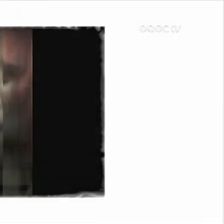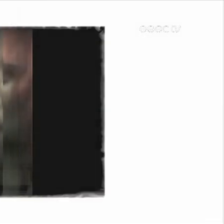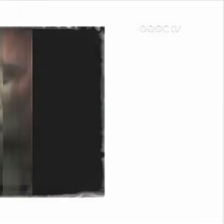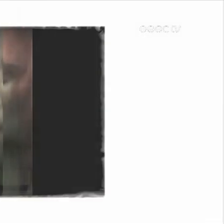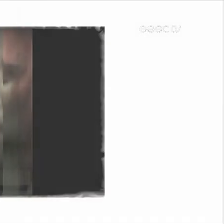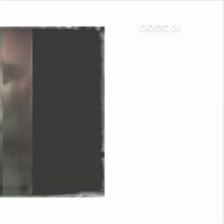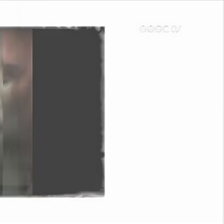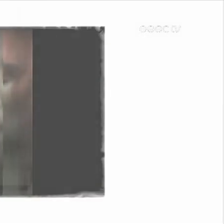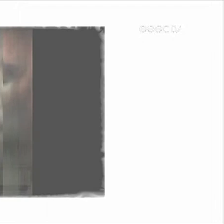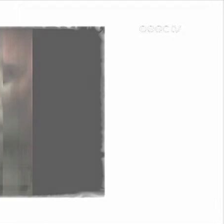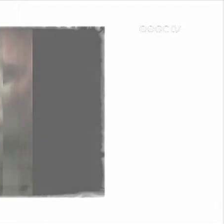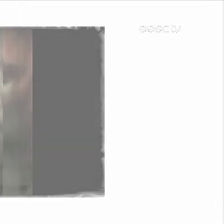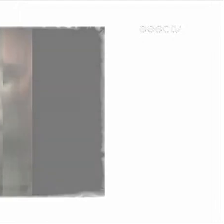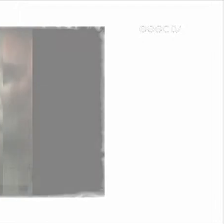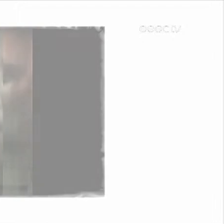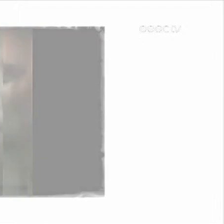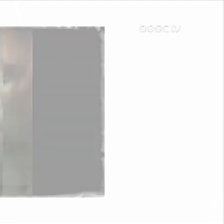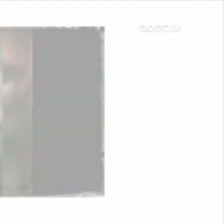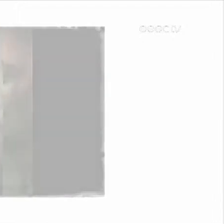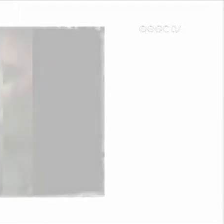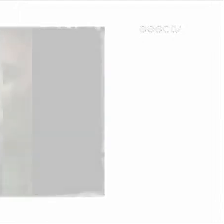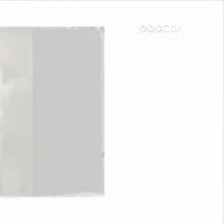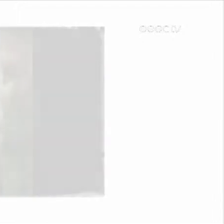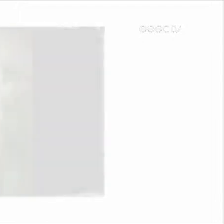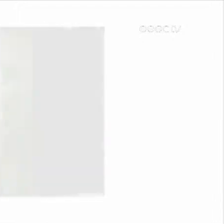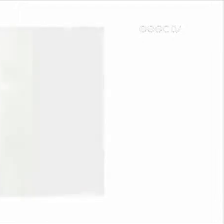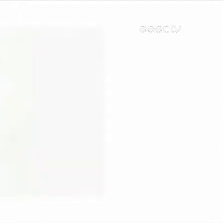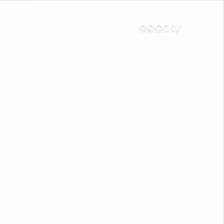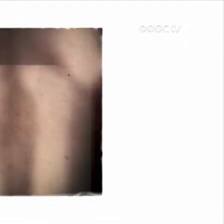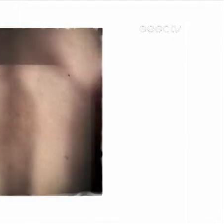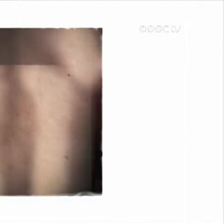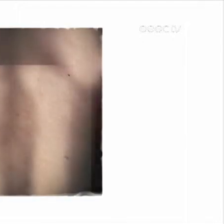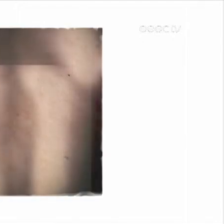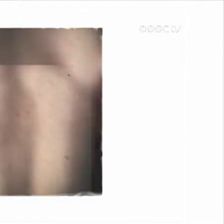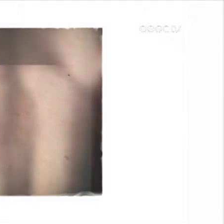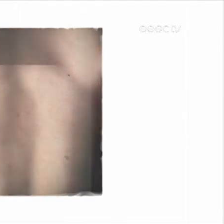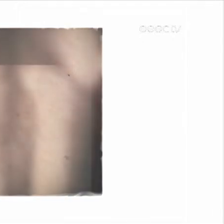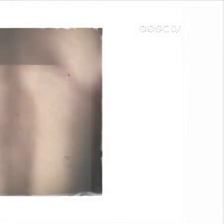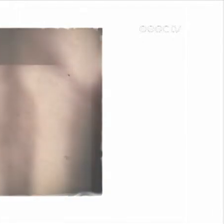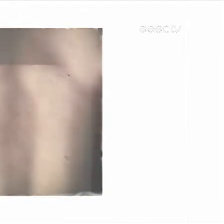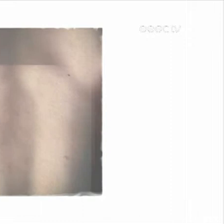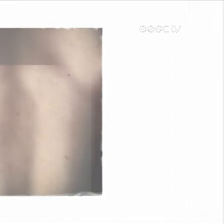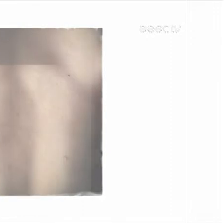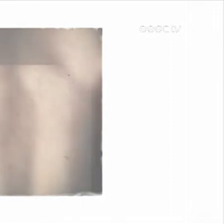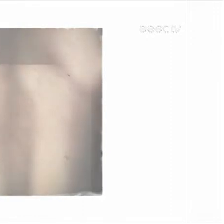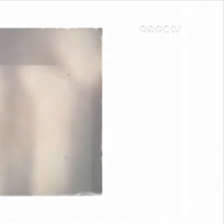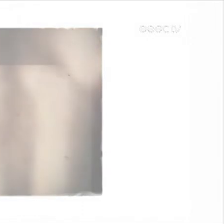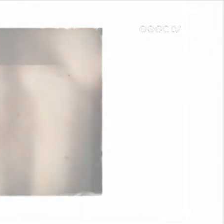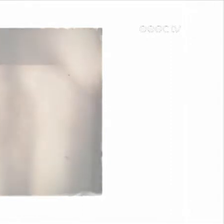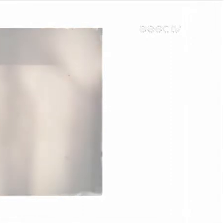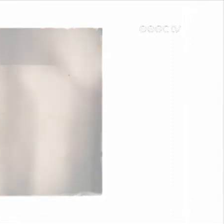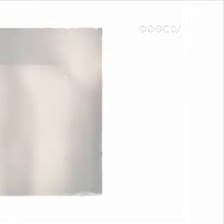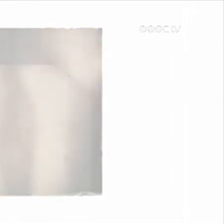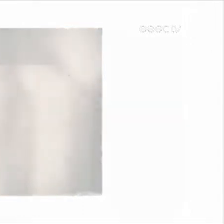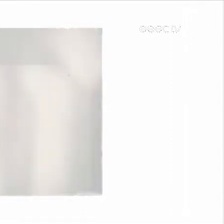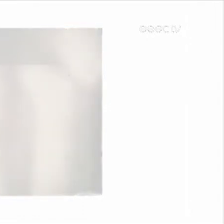Uma bela? Oh, bela. Vimos qualquer coisa, talvez. Se é o córrego, o pássaro, vos espreita com todas as vezes eclesiásticas e